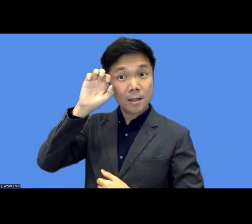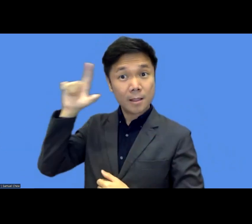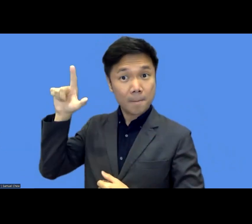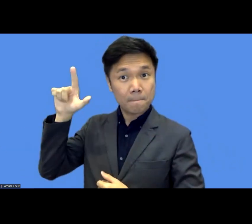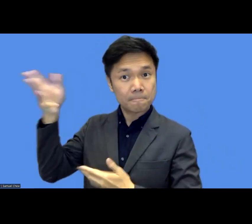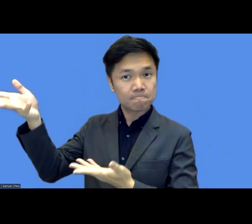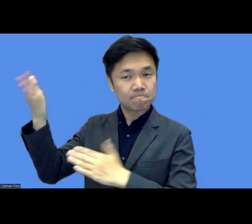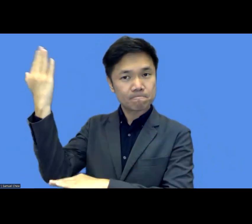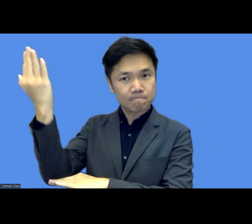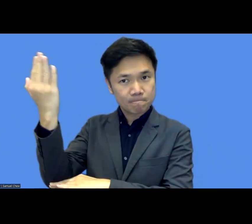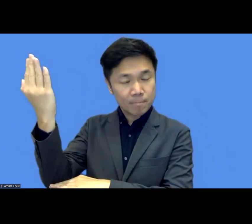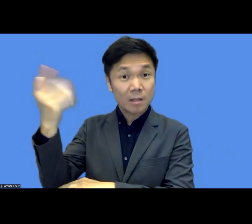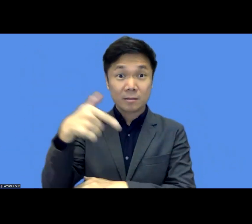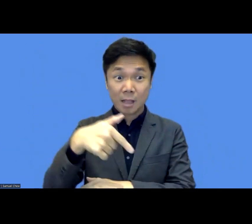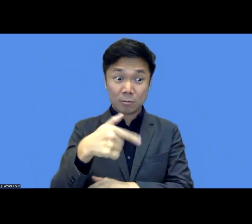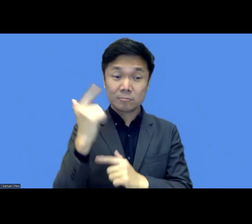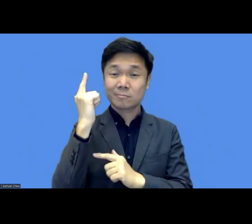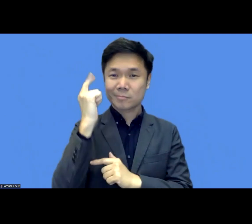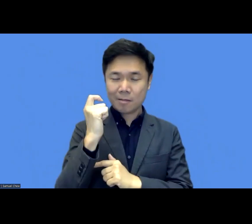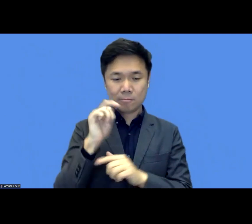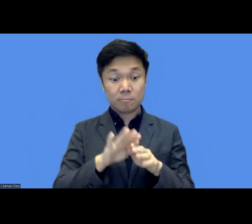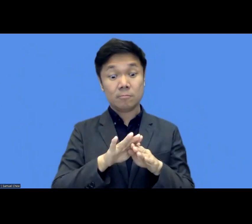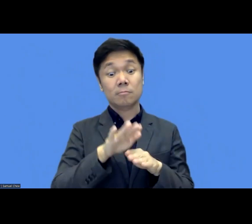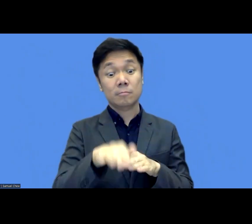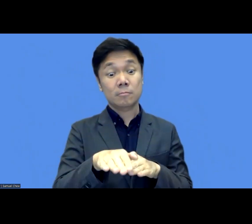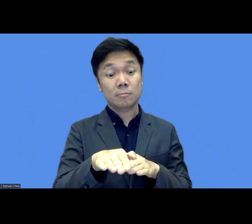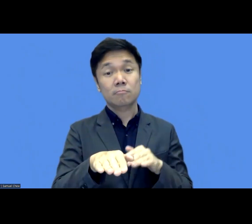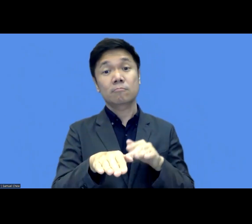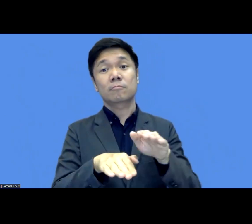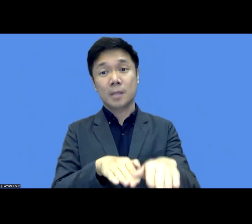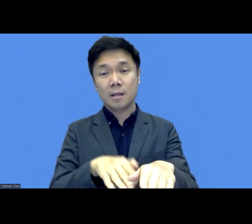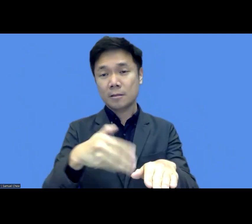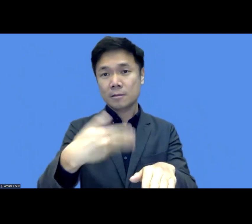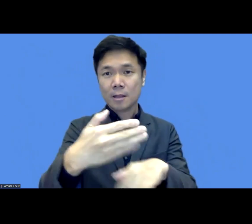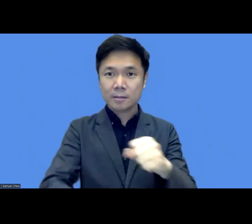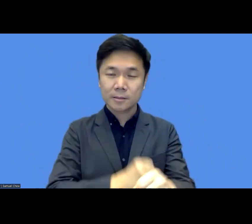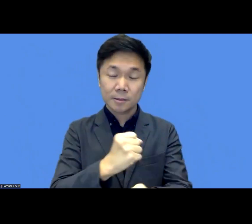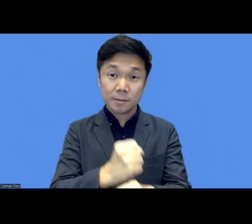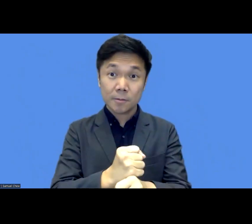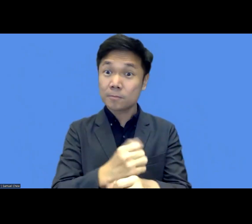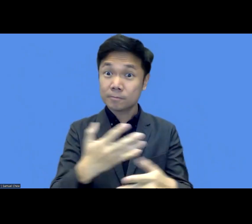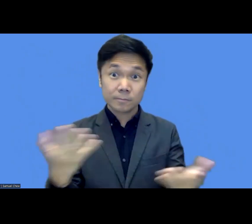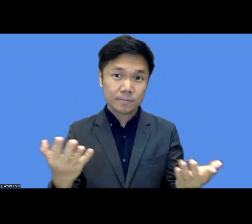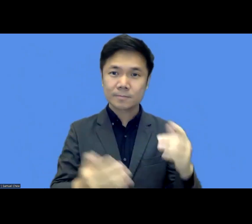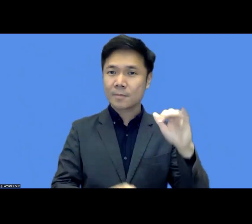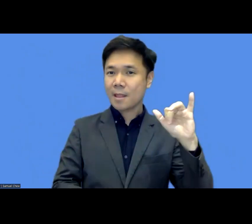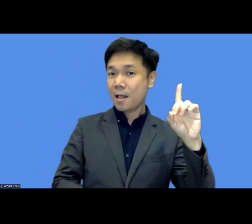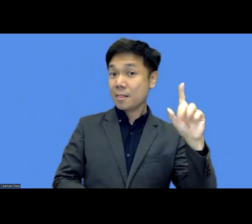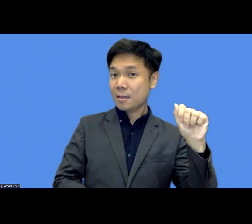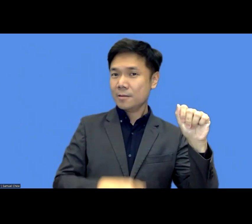Como te he dicho, este es solo el inicio. Vamos a tener muchas más oportunidades el año siguiente